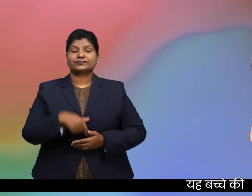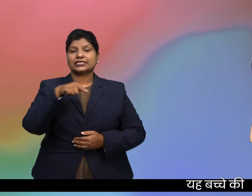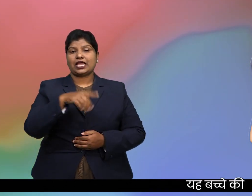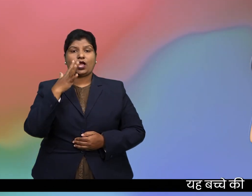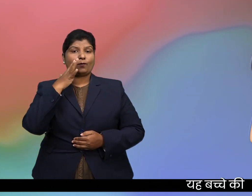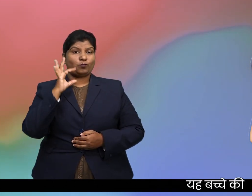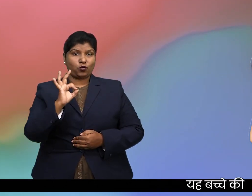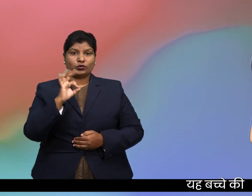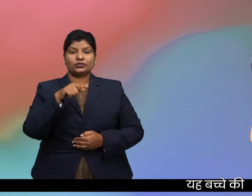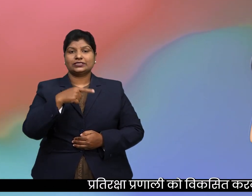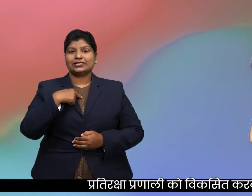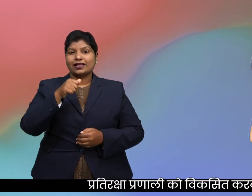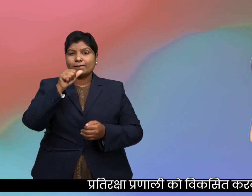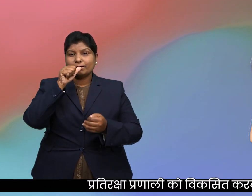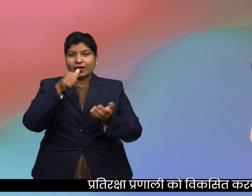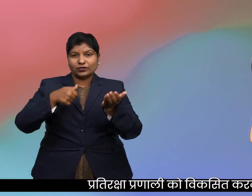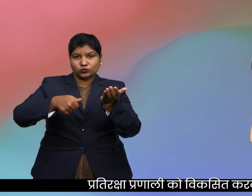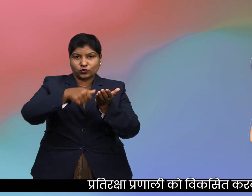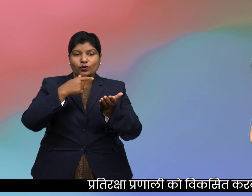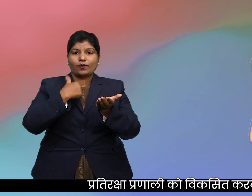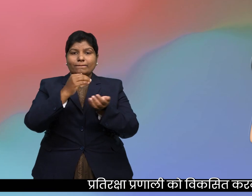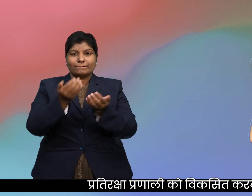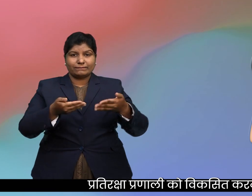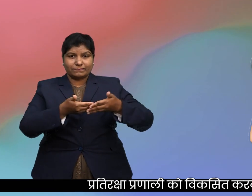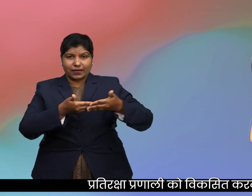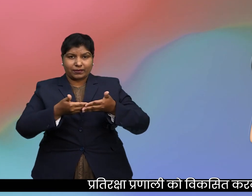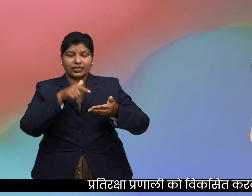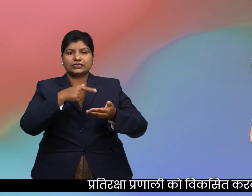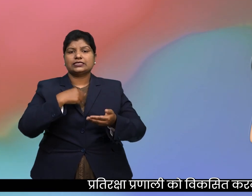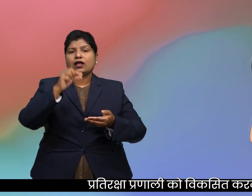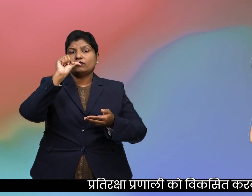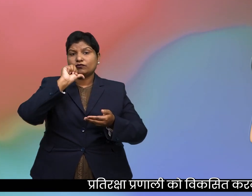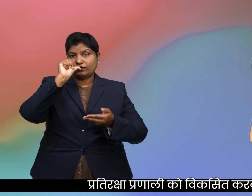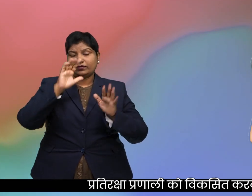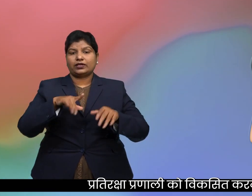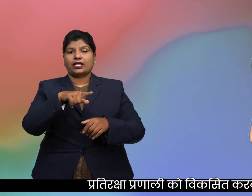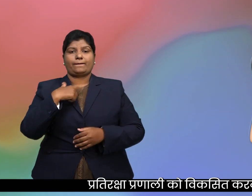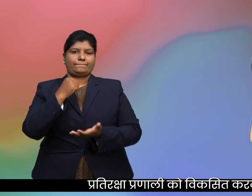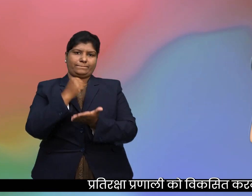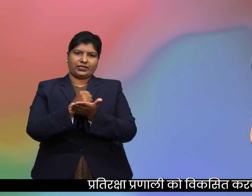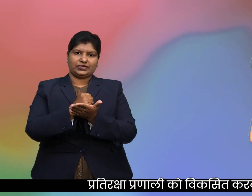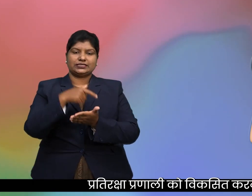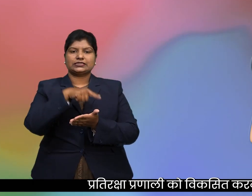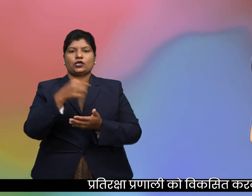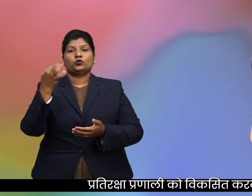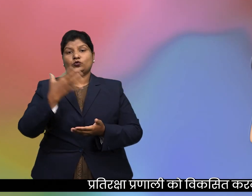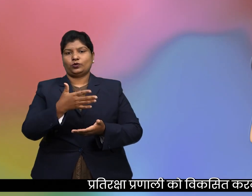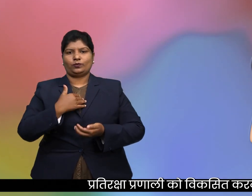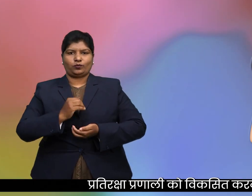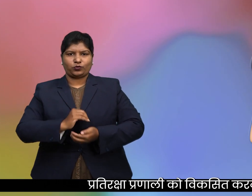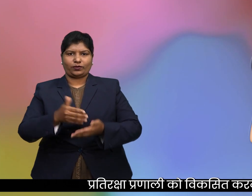यह बच्चे की प्रतिरक्षा प्रणाली को विकसित करने में मदद करता